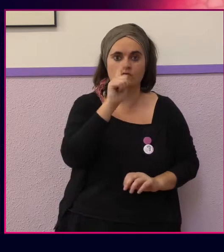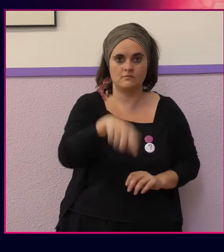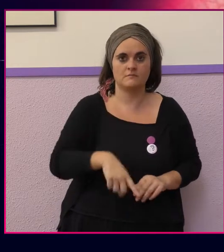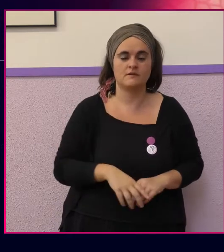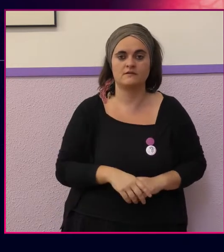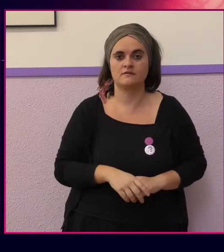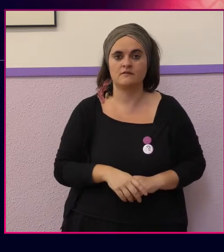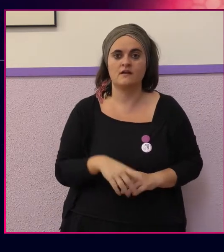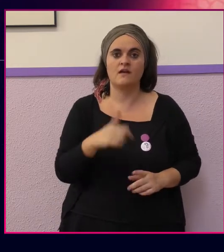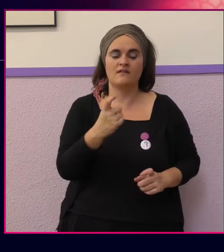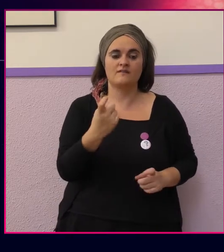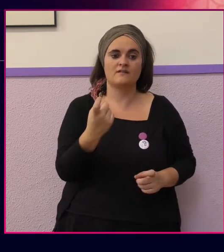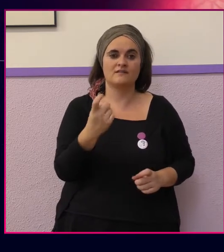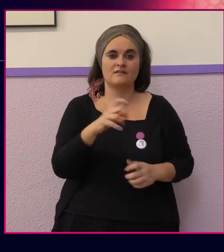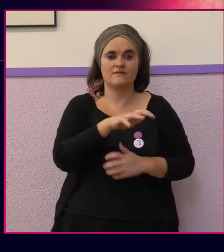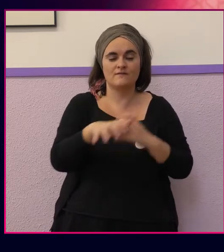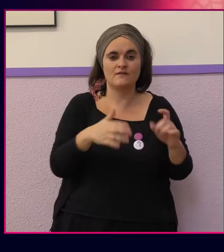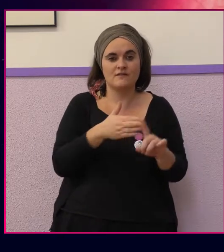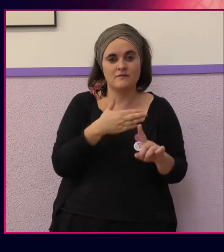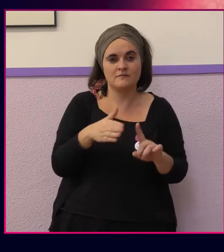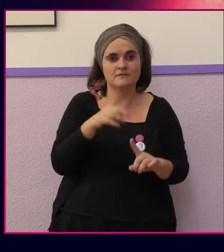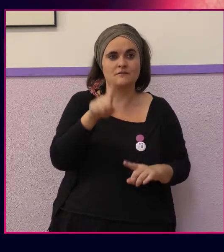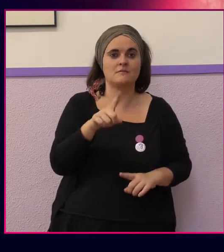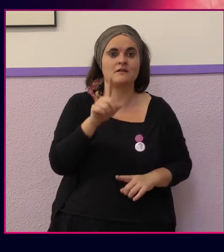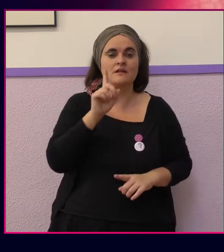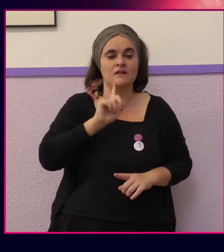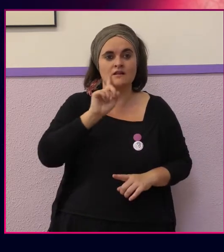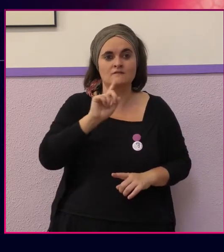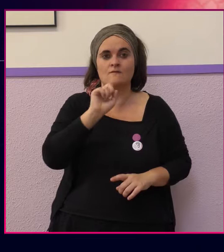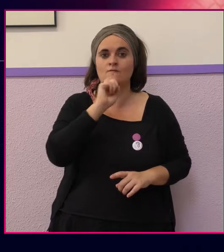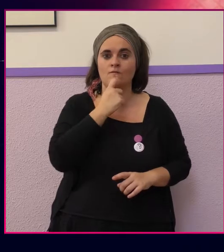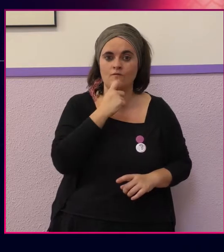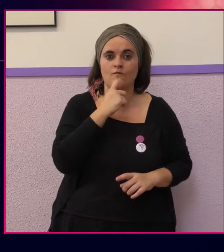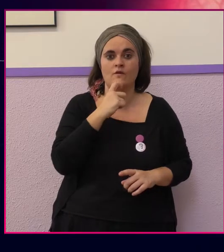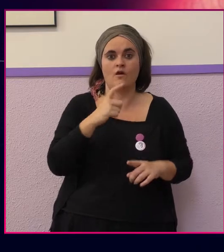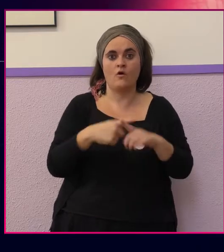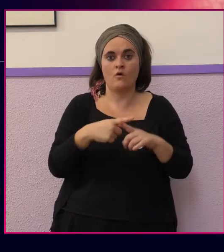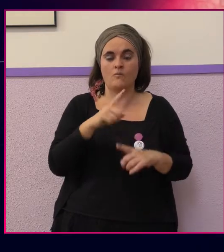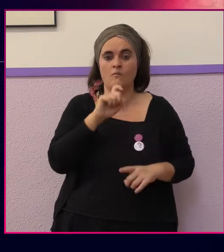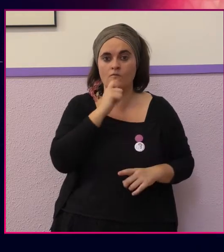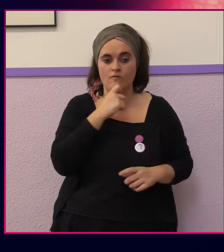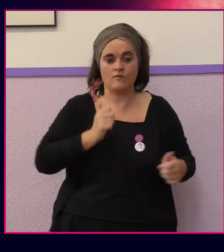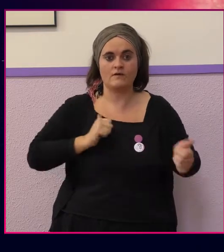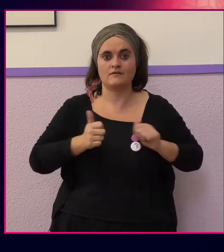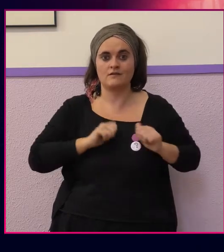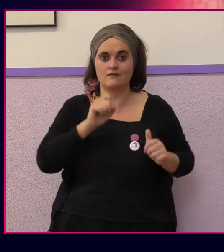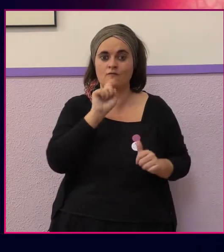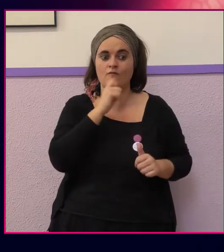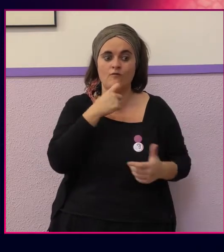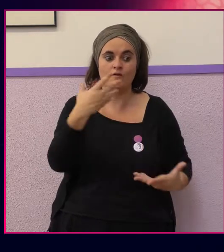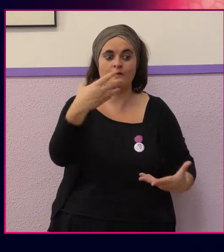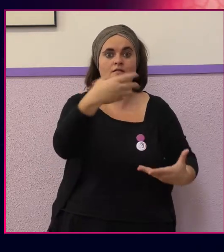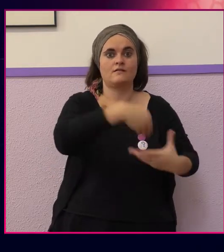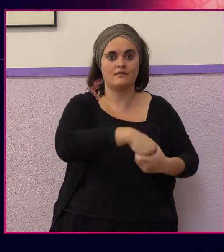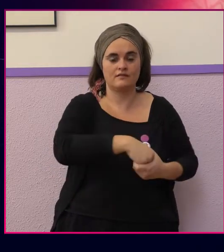delituak. Bestelako indarkeria matxista forma batzuk barnebildu beharko ditu. Lesbofobia,